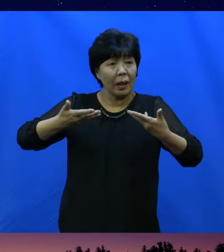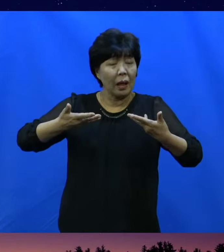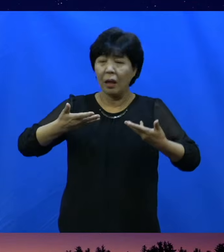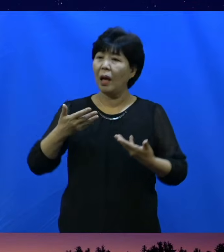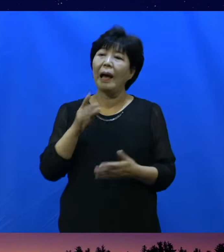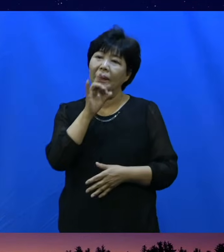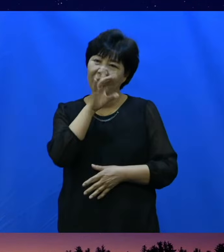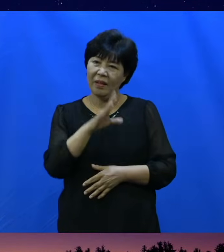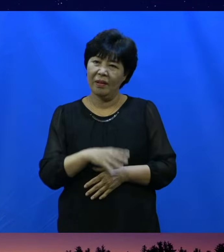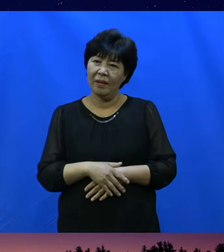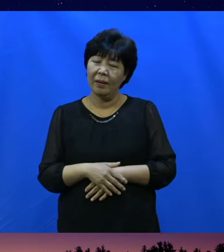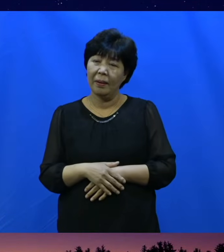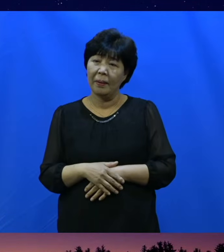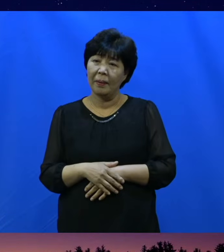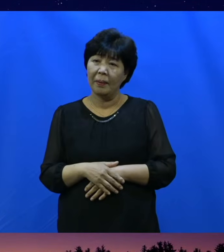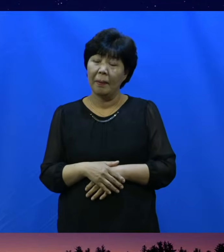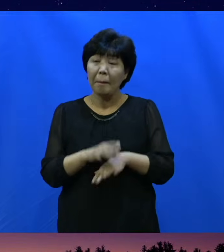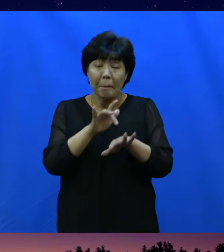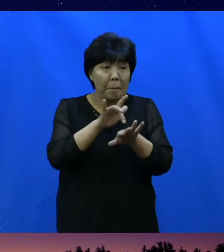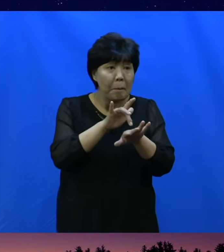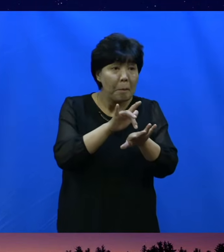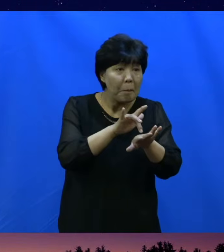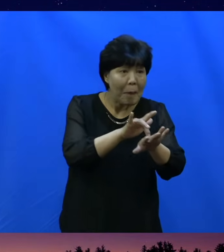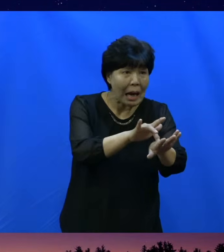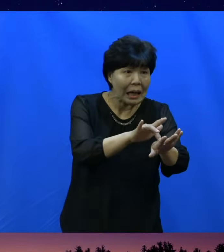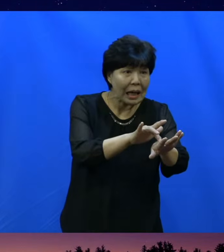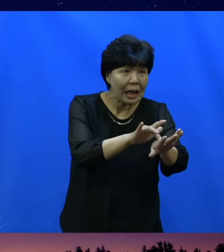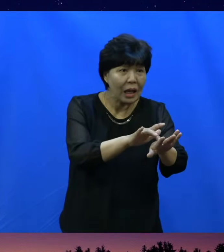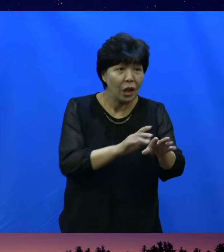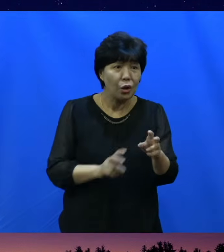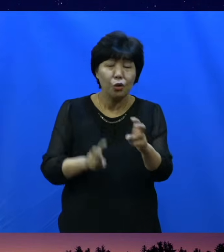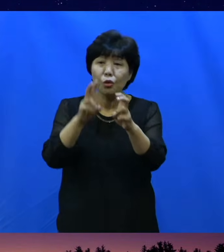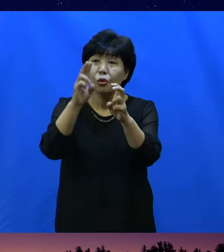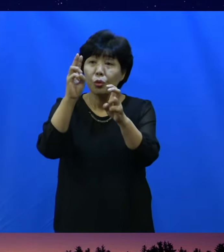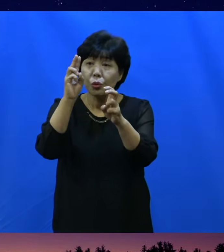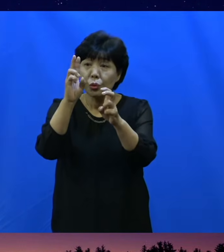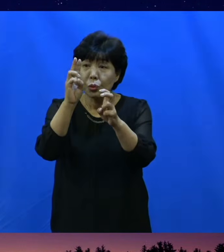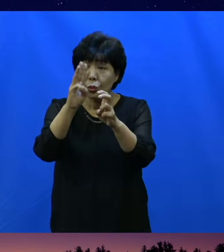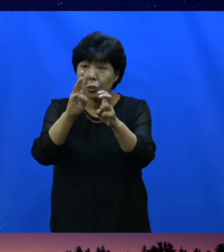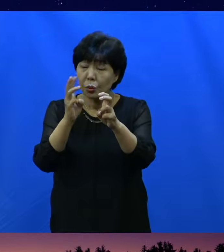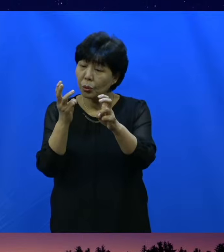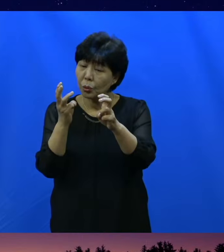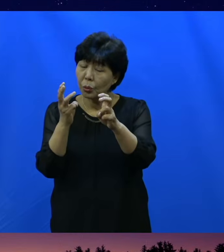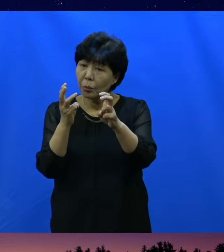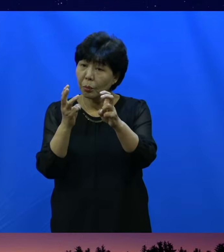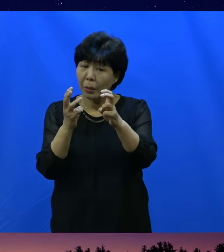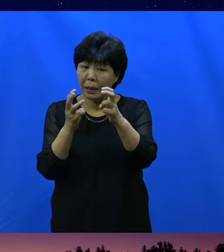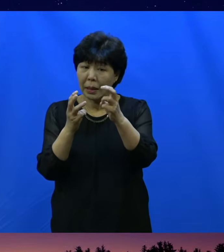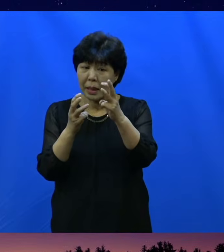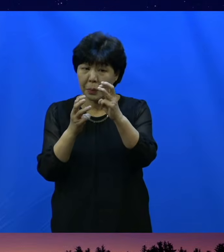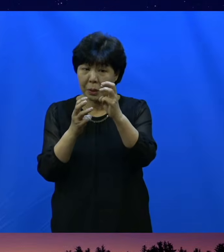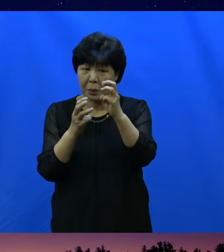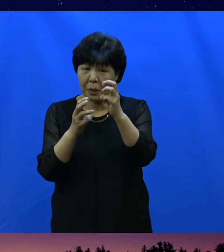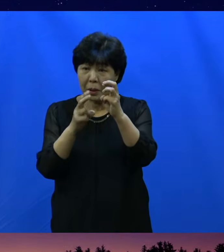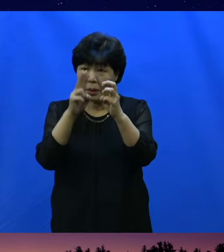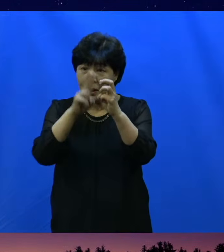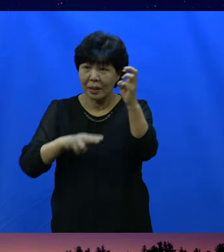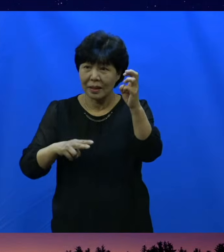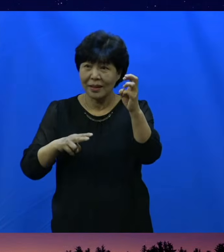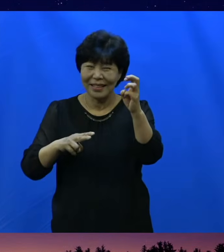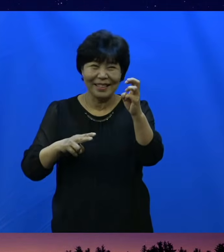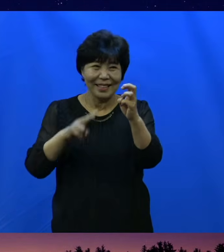마귀도 보십시오. 가룟 유다에도 생각에 영향을 주잖아요. 그죠? 생각에 영향을 주고 예수를 팔 생각을